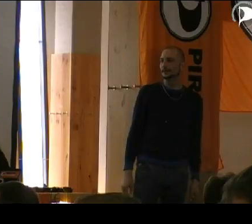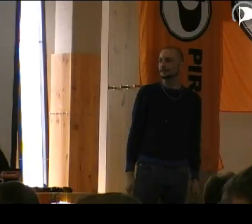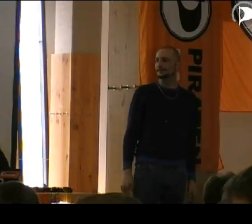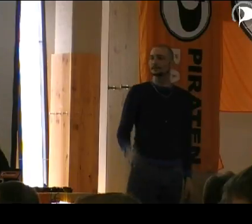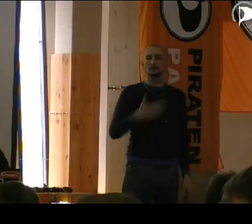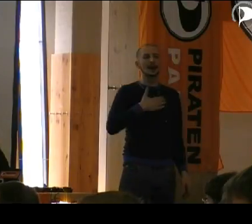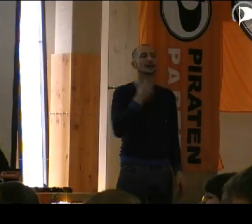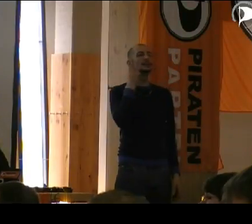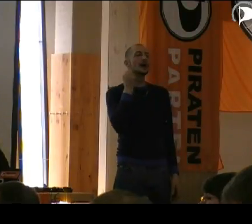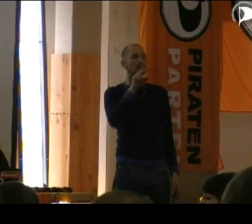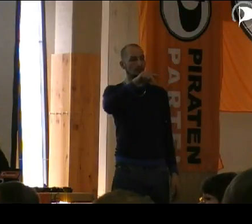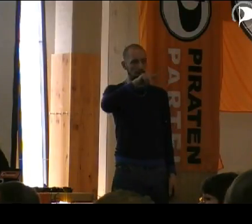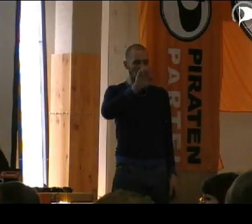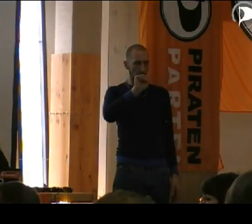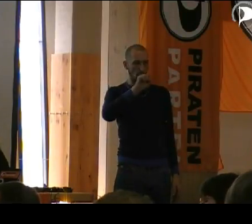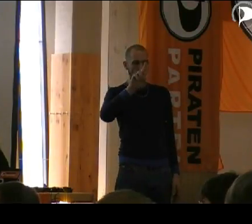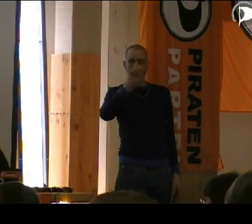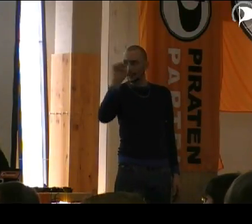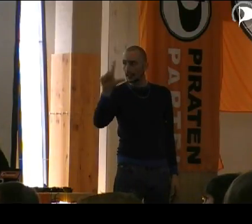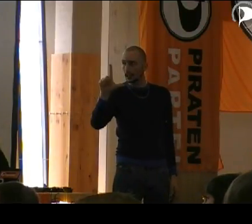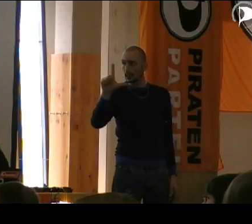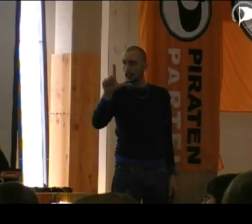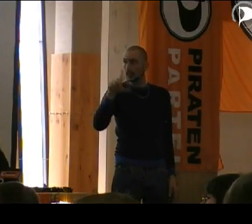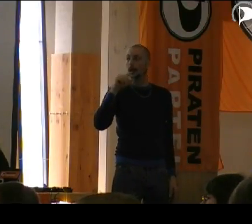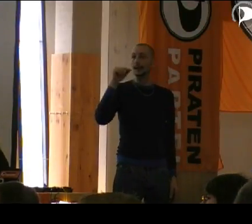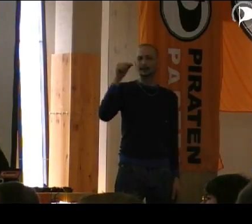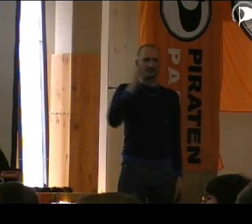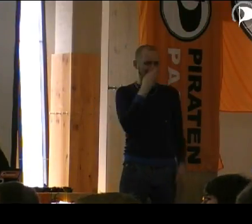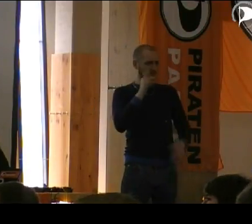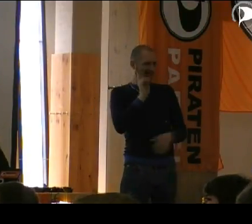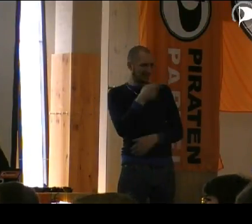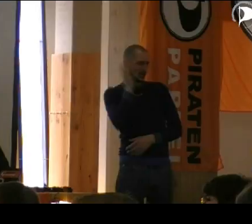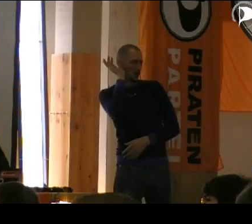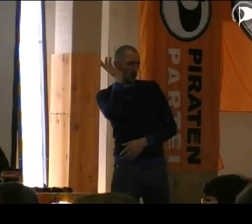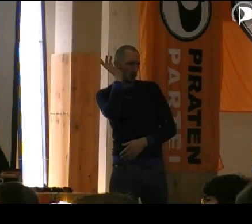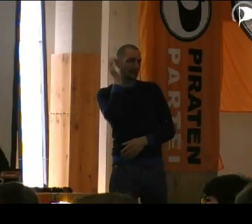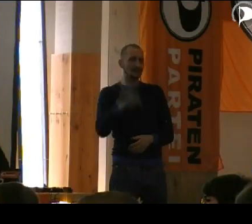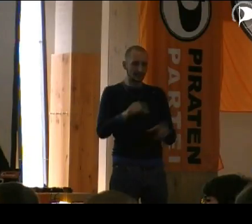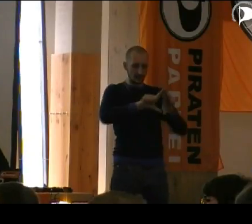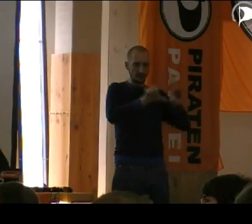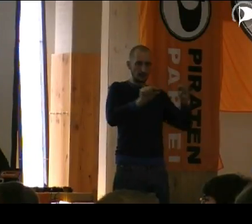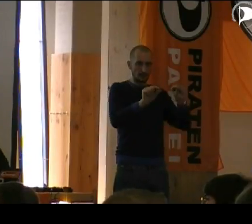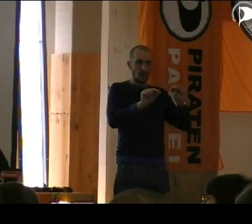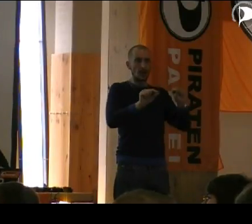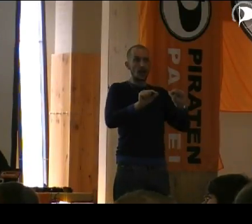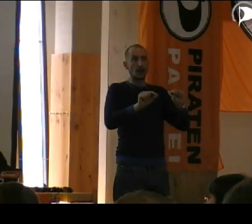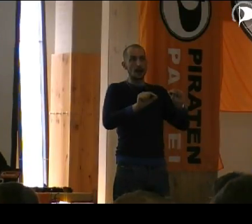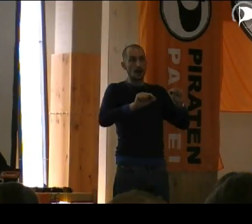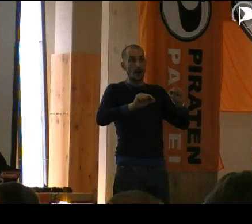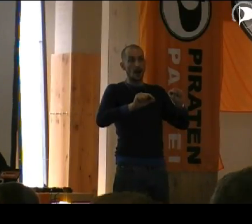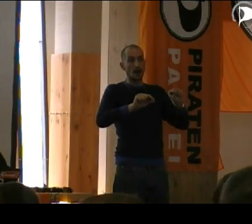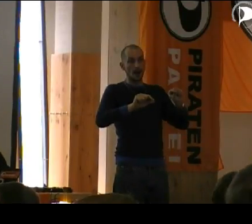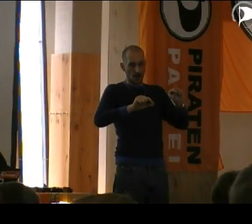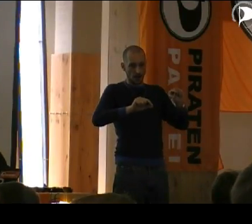mein name ist fragen oder dass wir uns da ist gesetzlich gehört habe die beläge sind ab mitte 2011